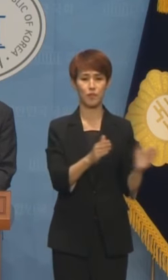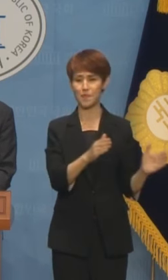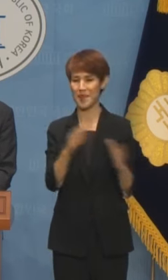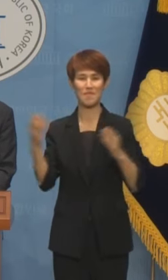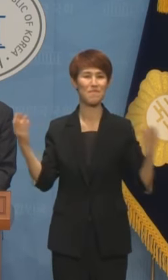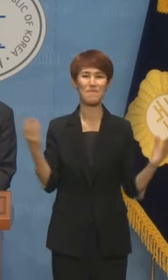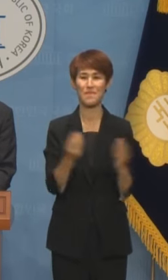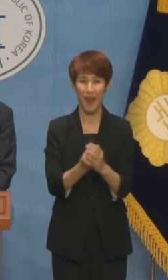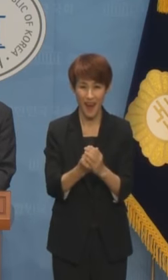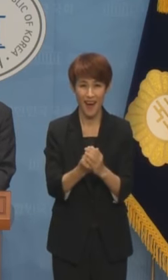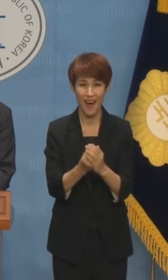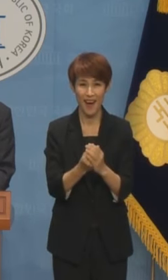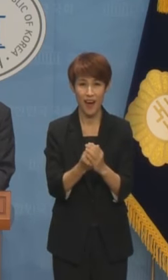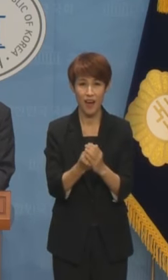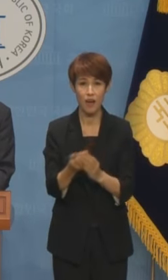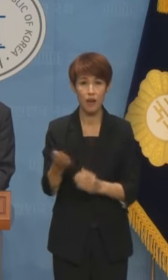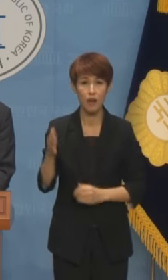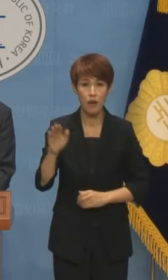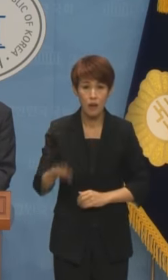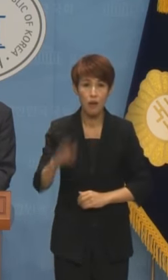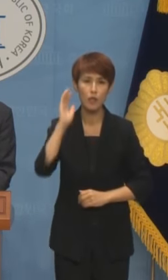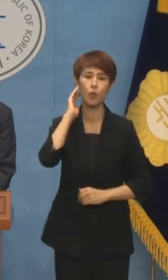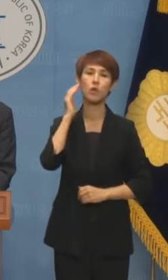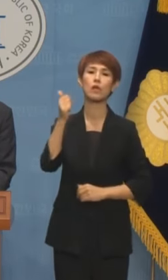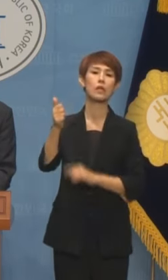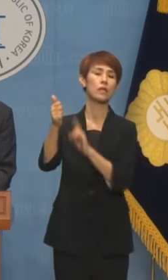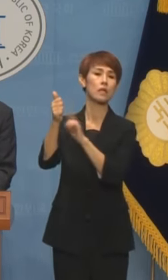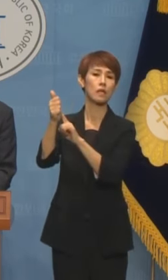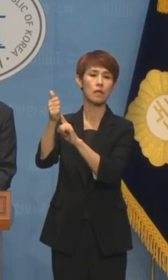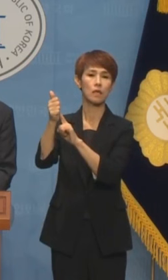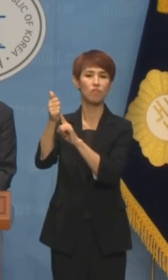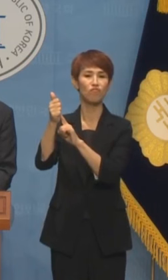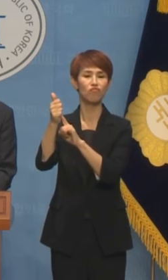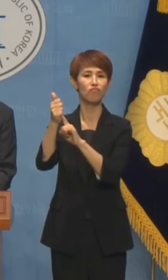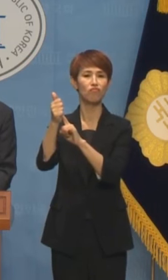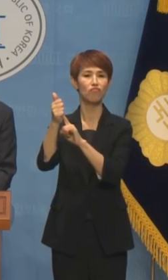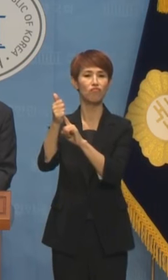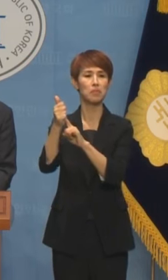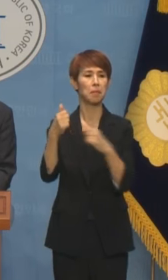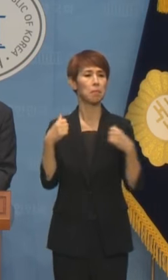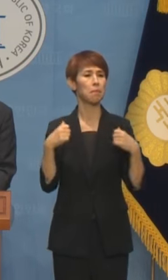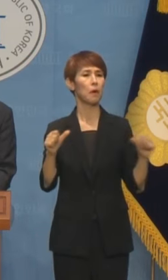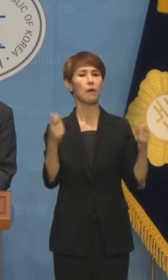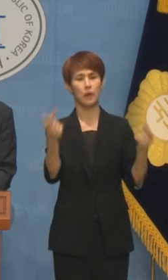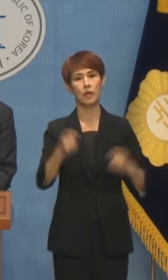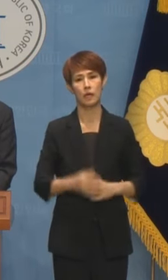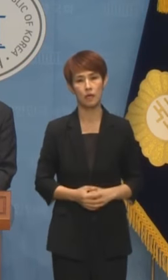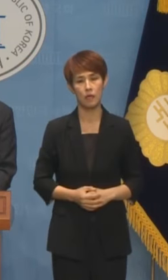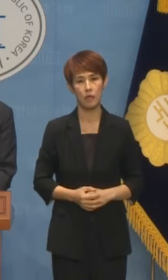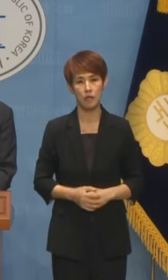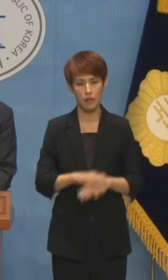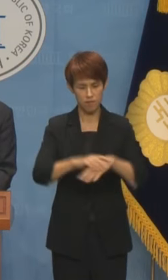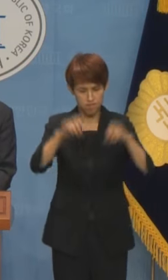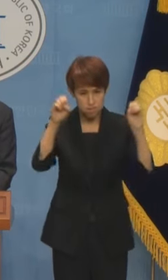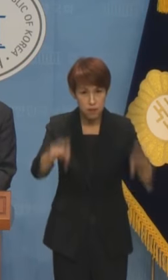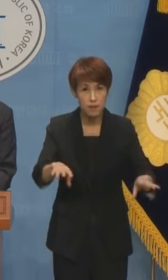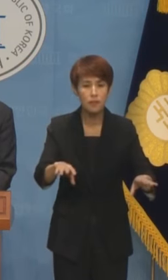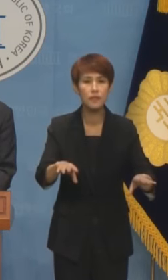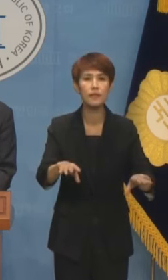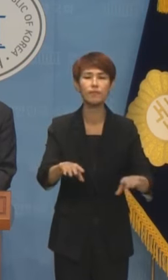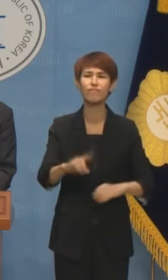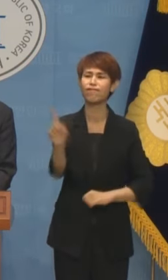준비를 하고 있었다. 그러나 대통령이 나서서 다 된 밥에 재를 뿌리고 다 차린